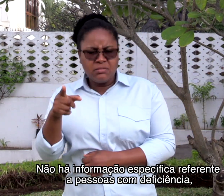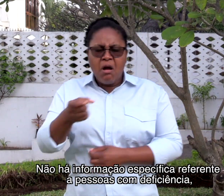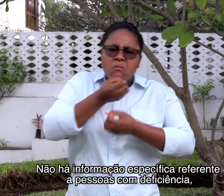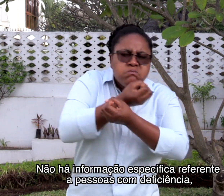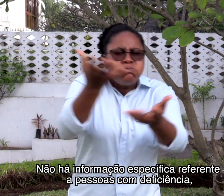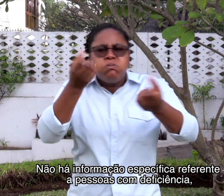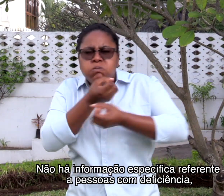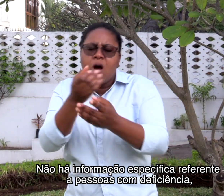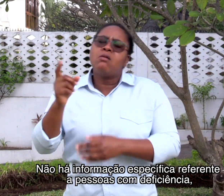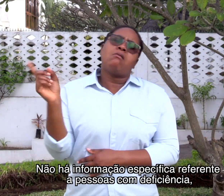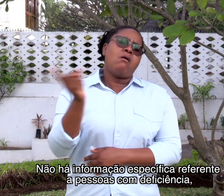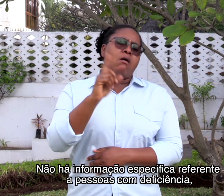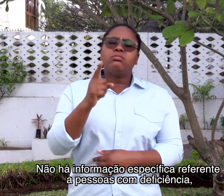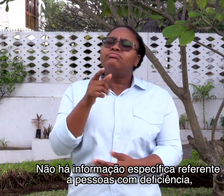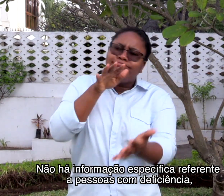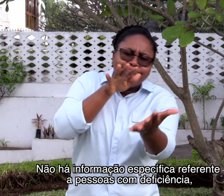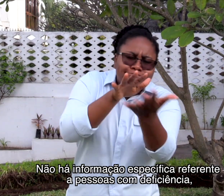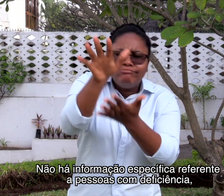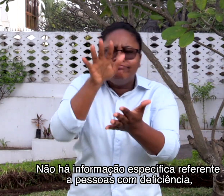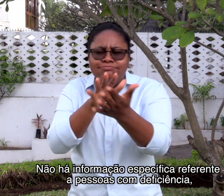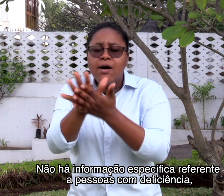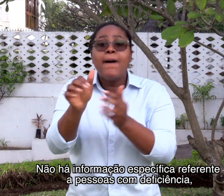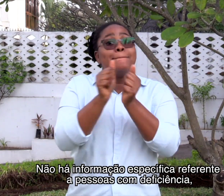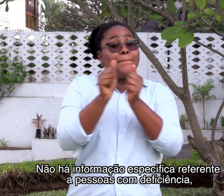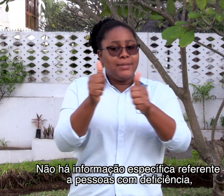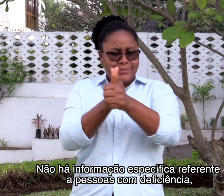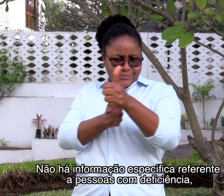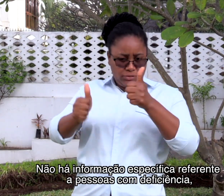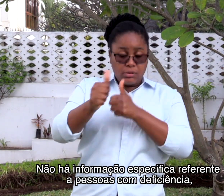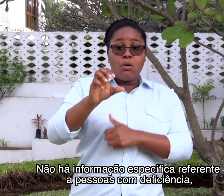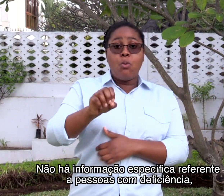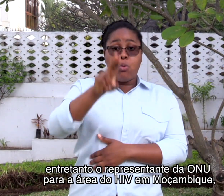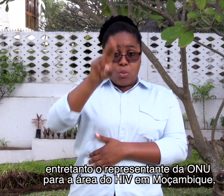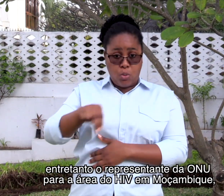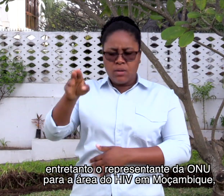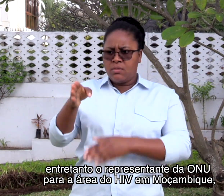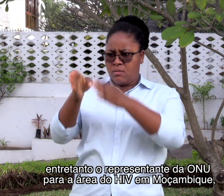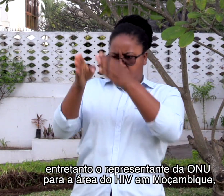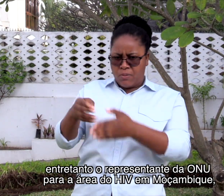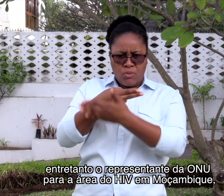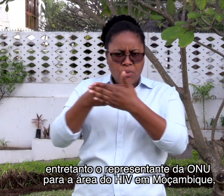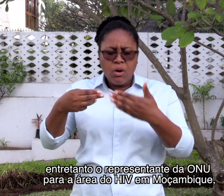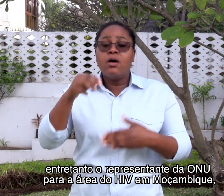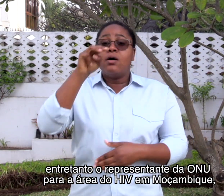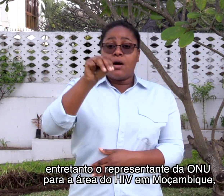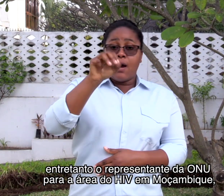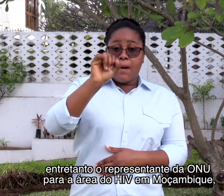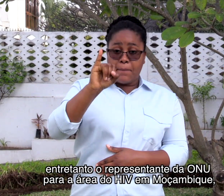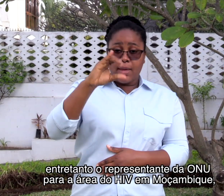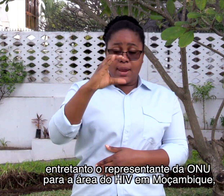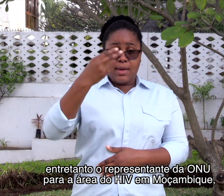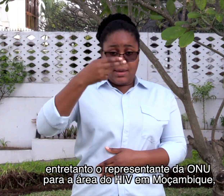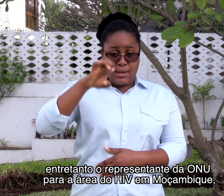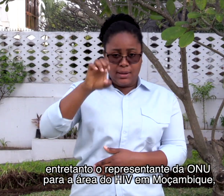2022. Não há informação específica referente a pessoas com deficiência. Entretanto, o representante da